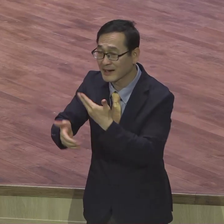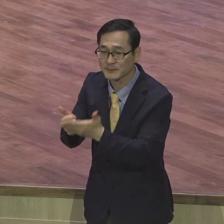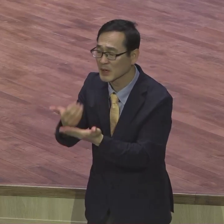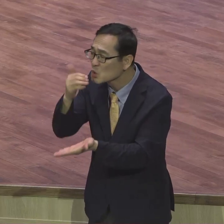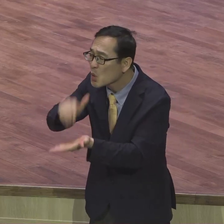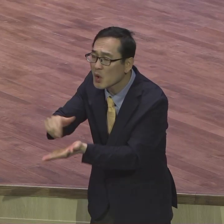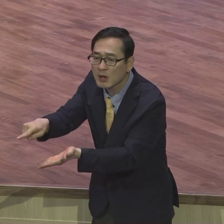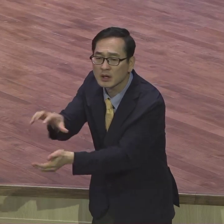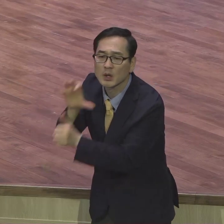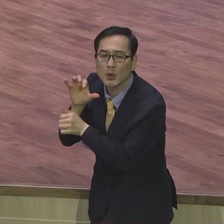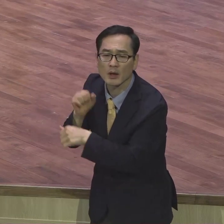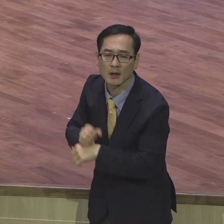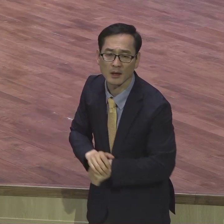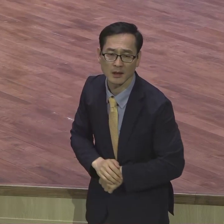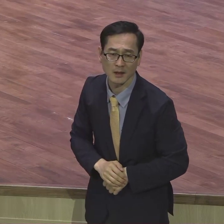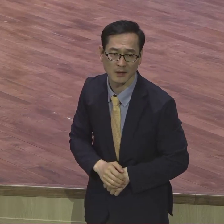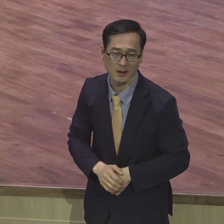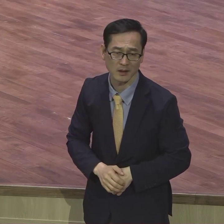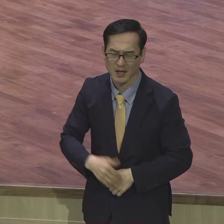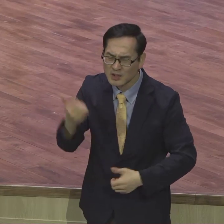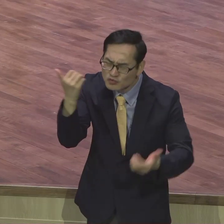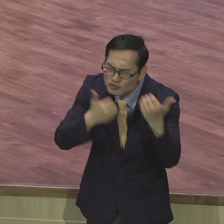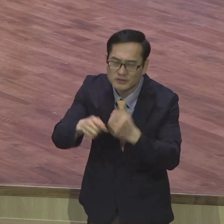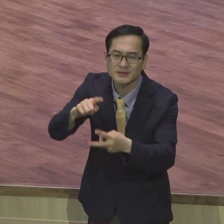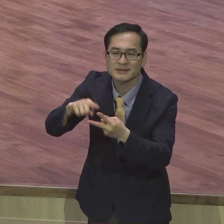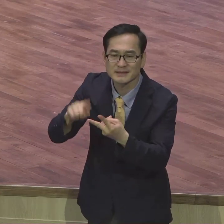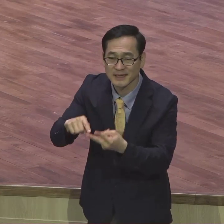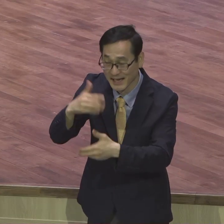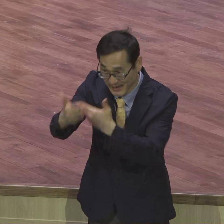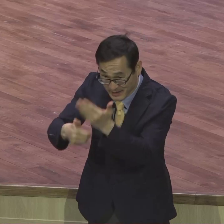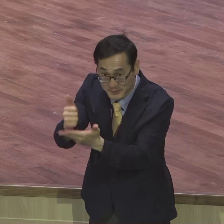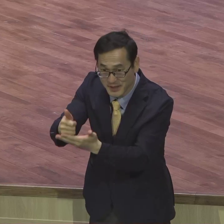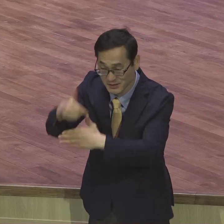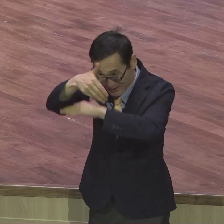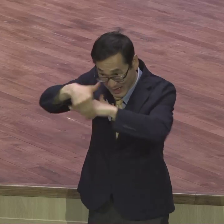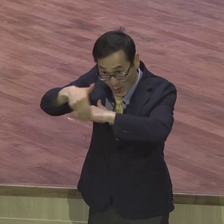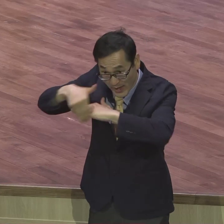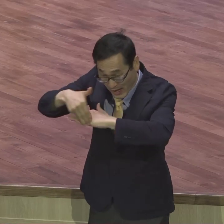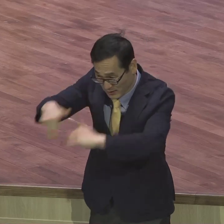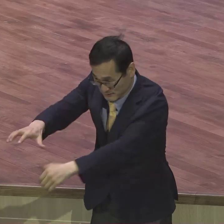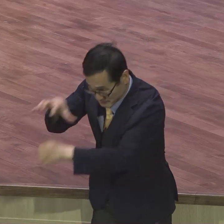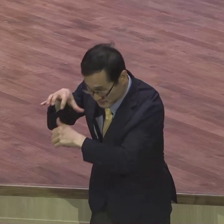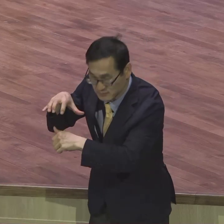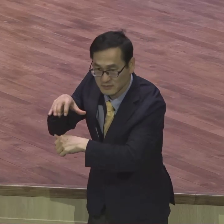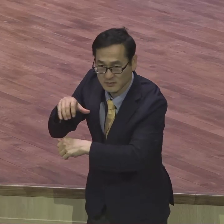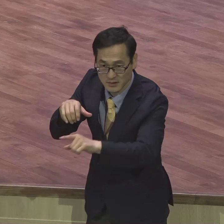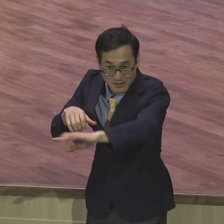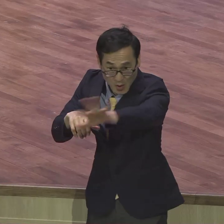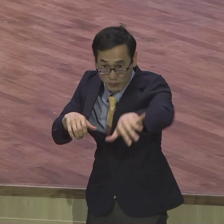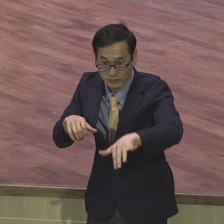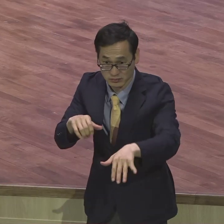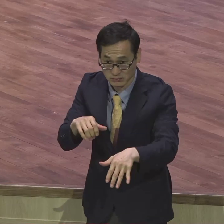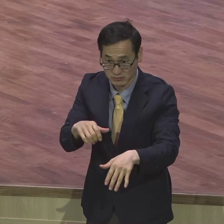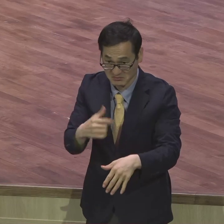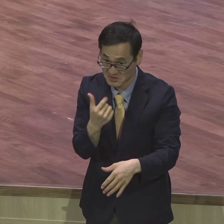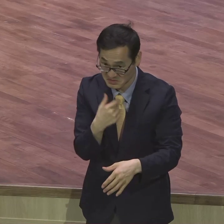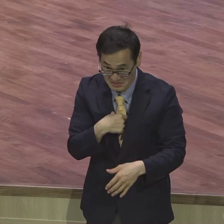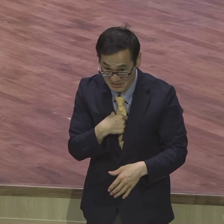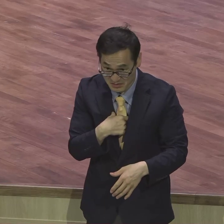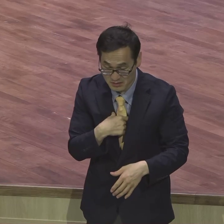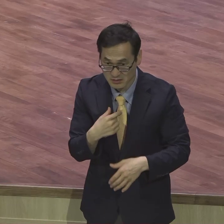말하지 마세요. 하나님은 누구를 통해서든지 저의 뜻을 이루신다고. 네. 그런데 그걸 가지고 고민하고 그것 때문에